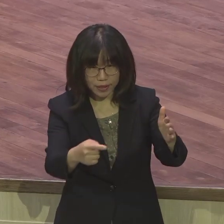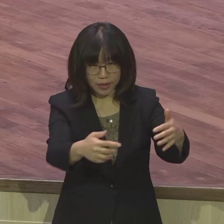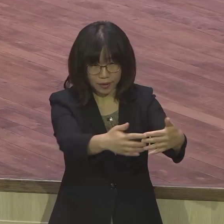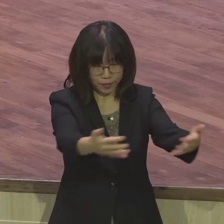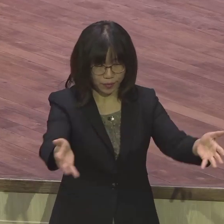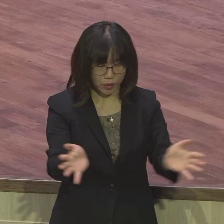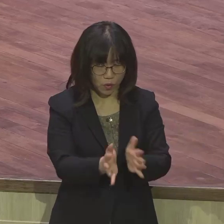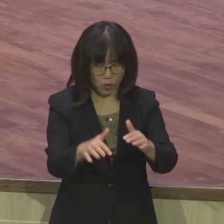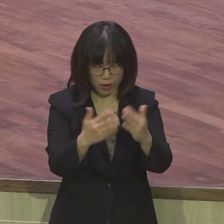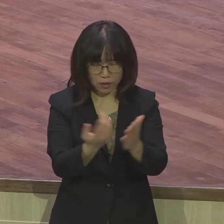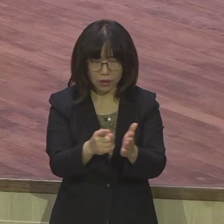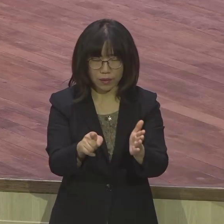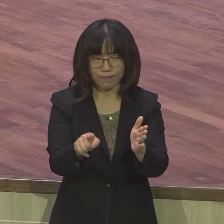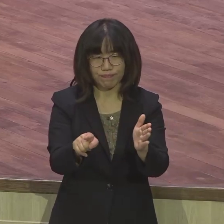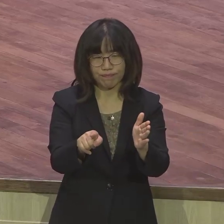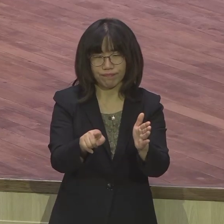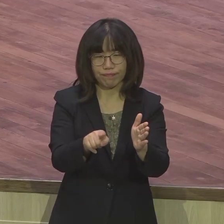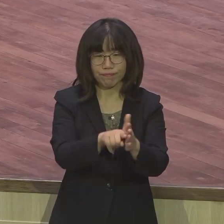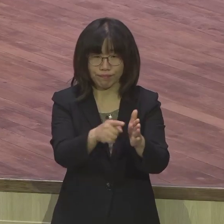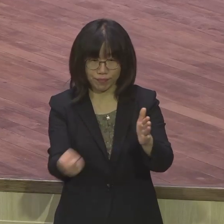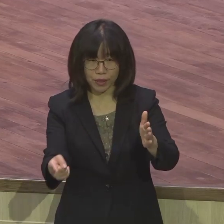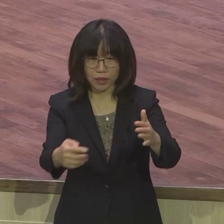백성들도 철저하게 불신앙했거든요.